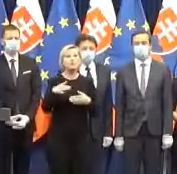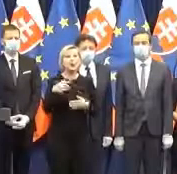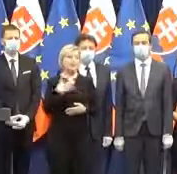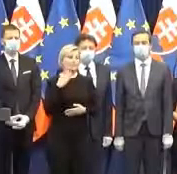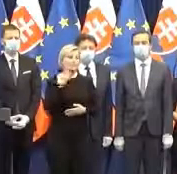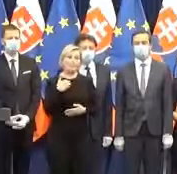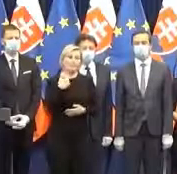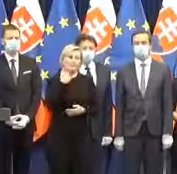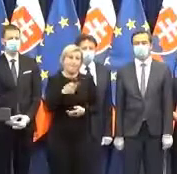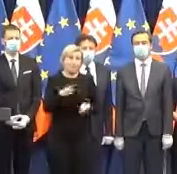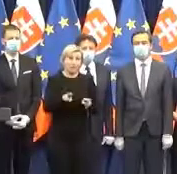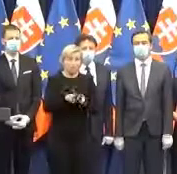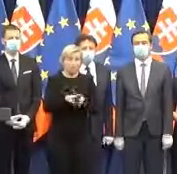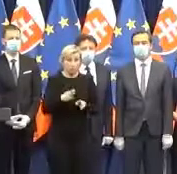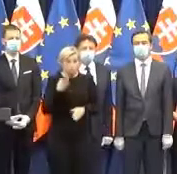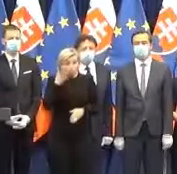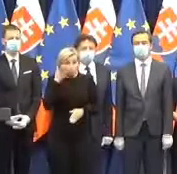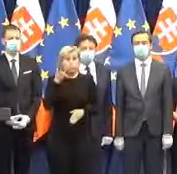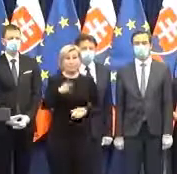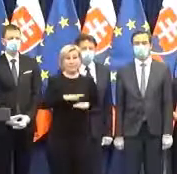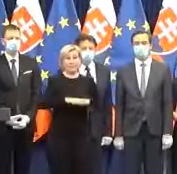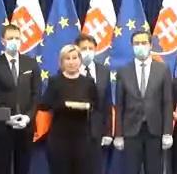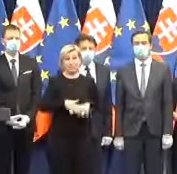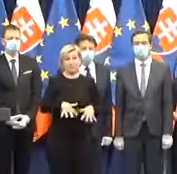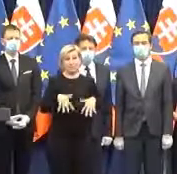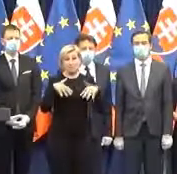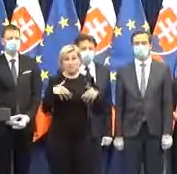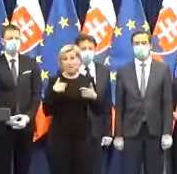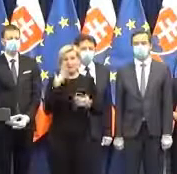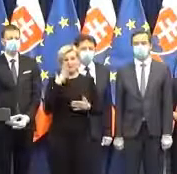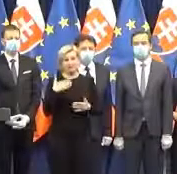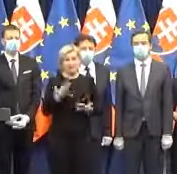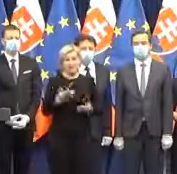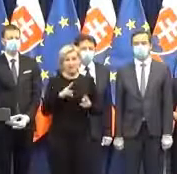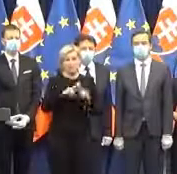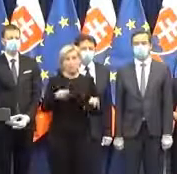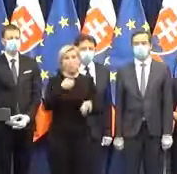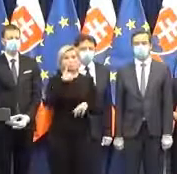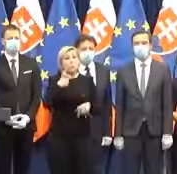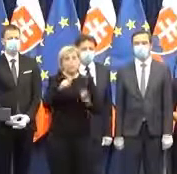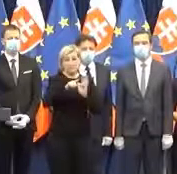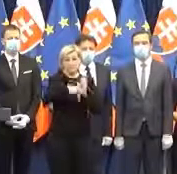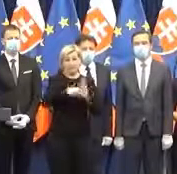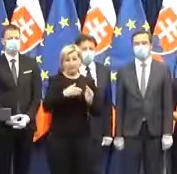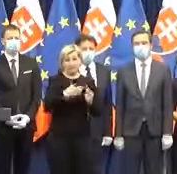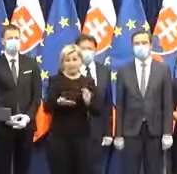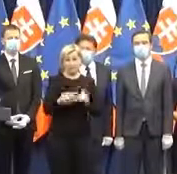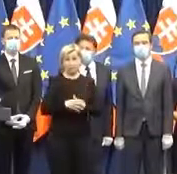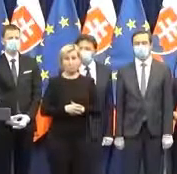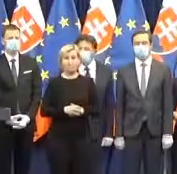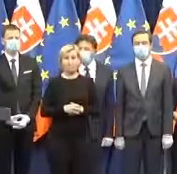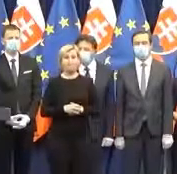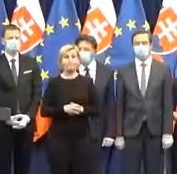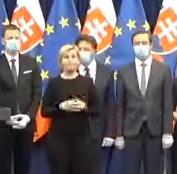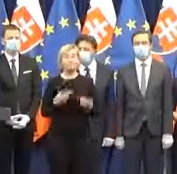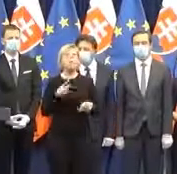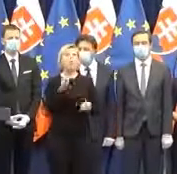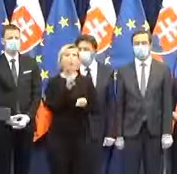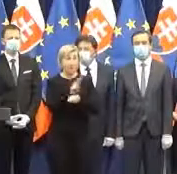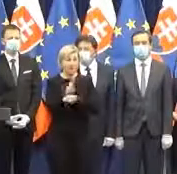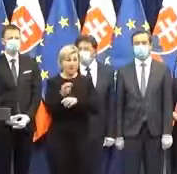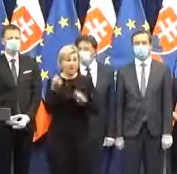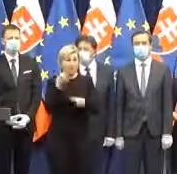bude zasadnutie parlamentu, alebo sa posunie možno o deň neskôr. Opatrenia samozrejme